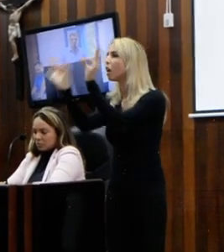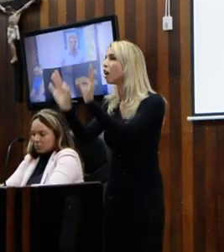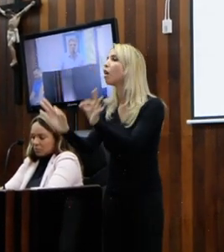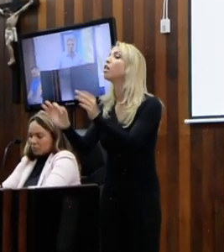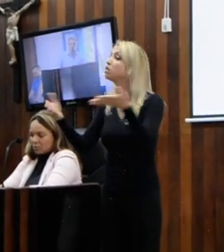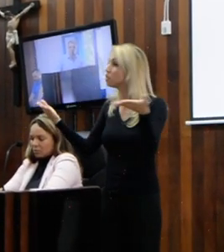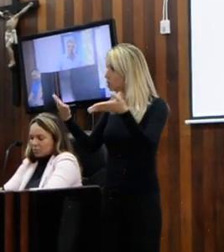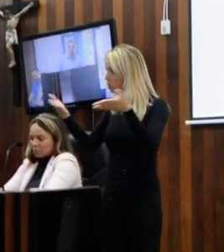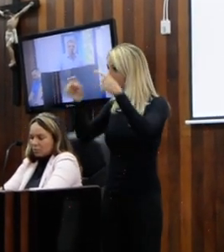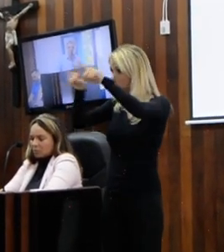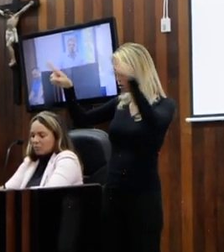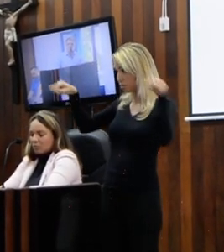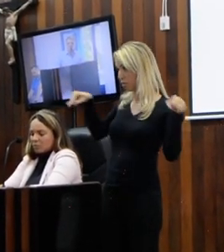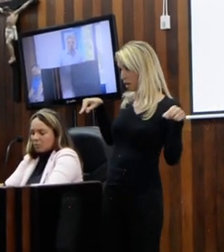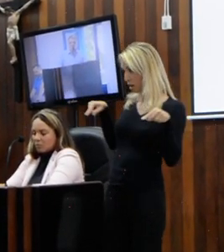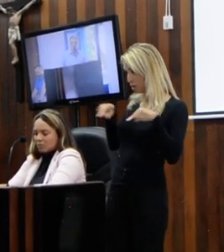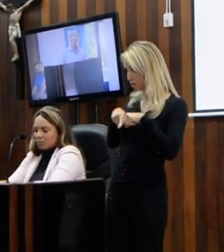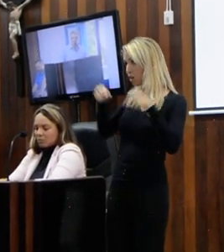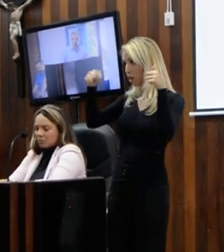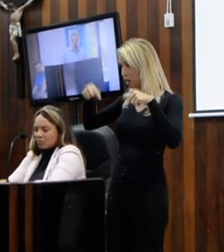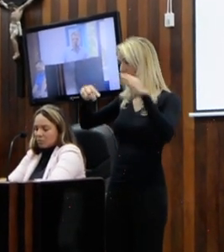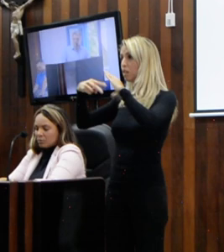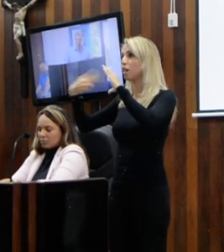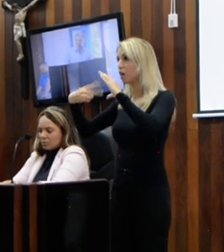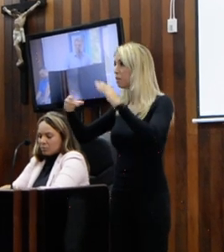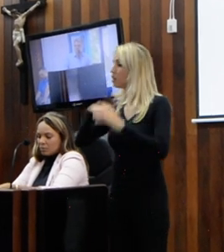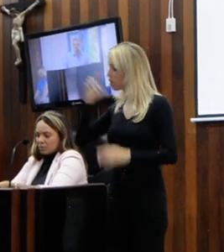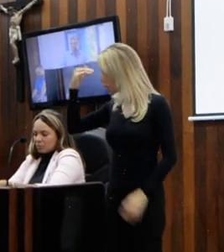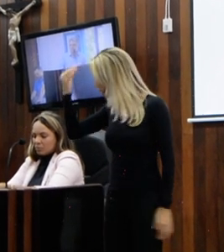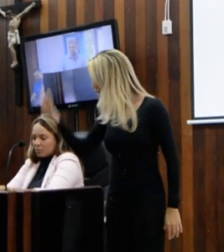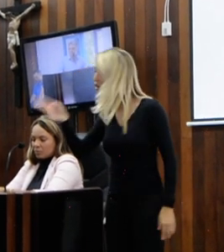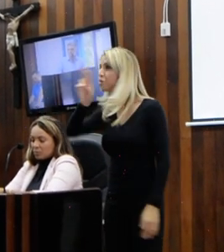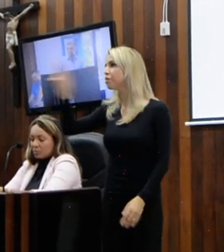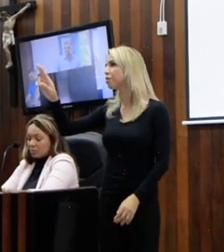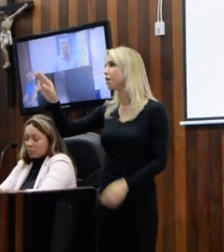que homenageia o nosso querido Oswaldo Rodrigues.